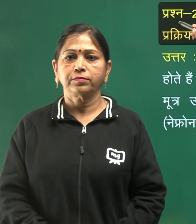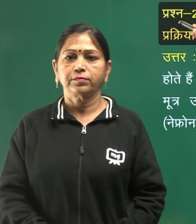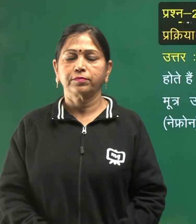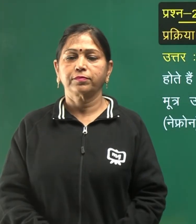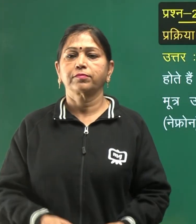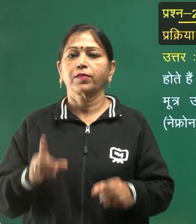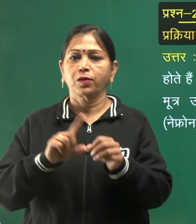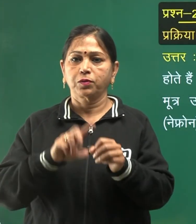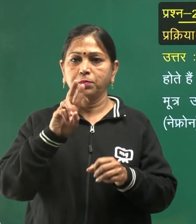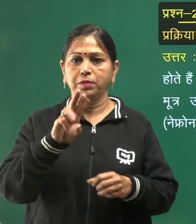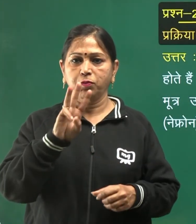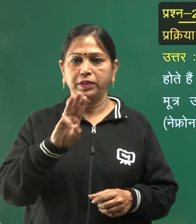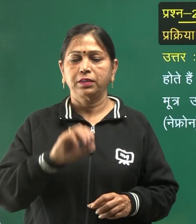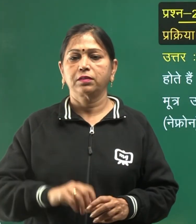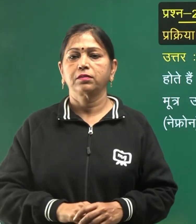प्रश्न 23,